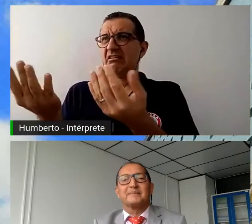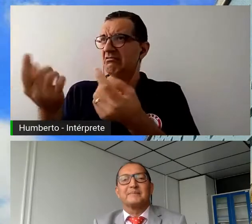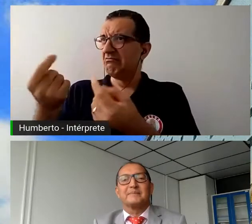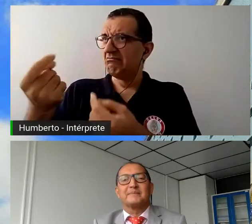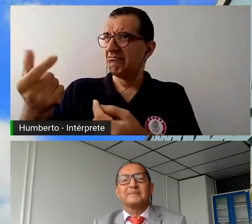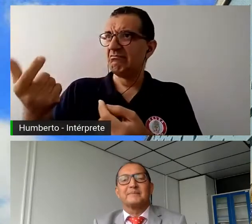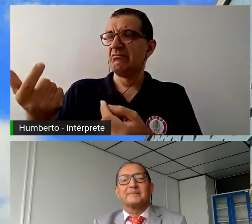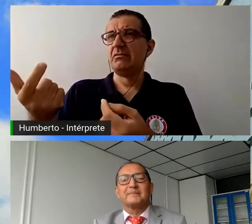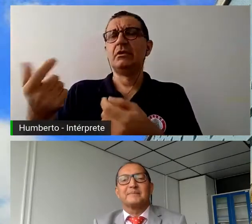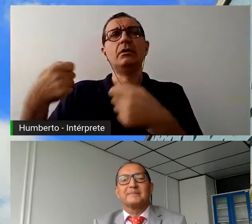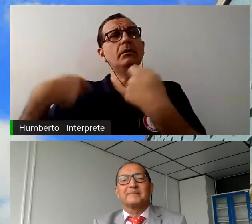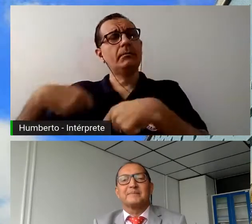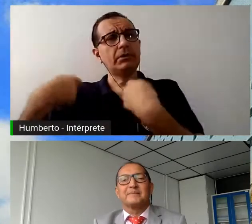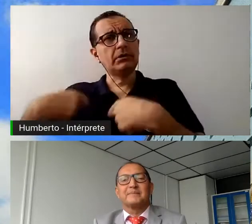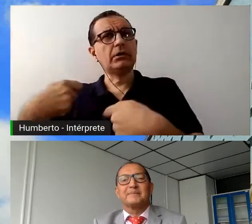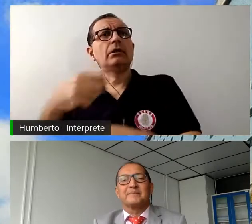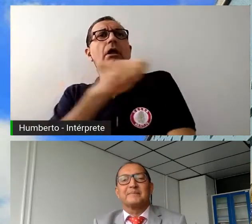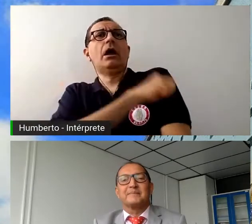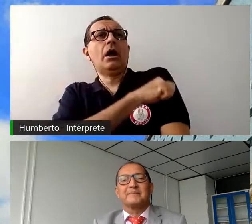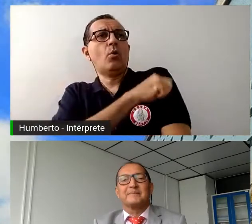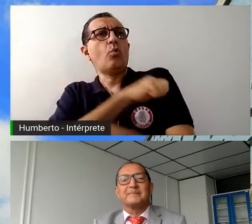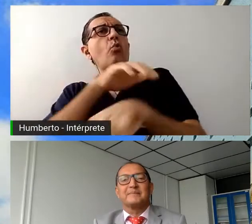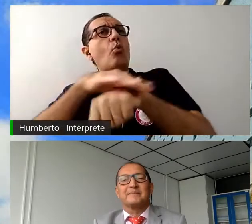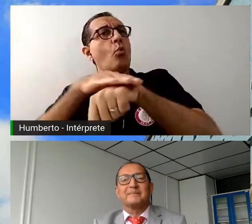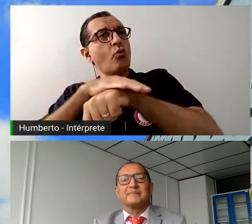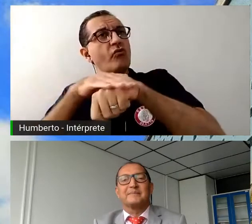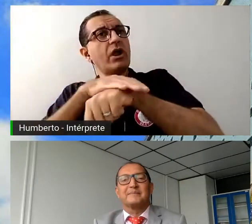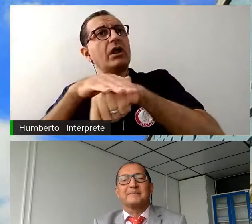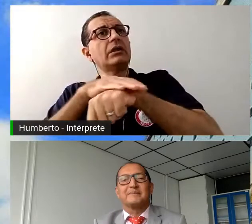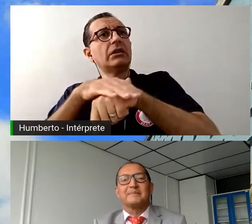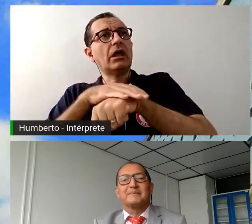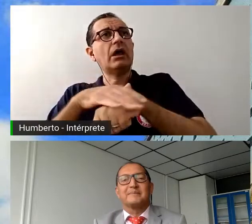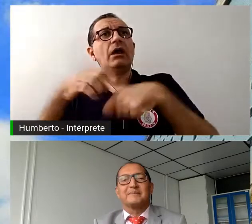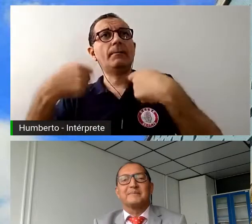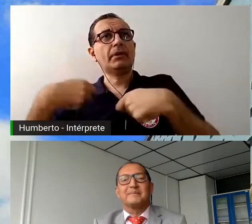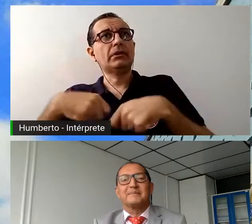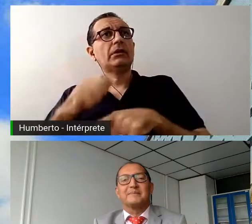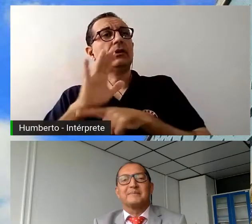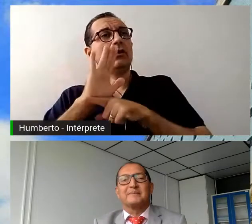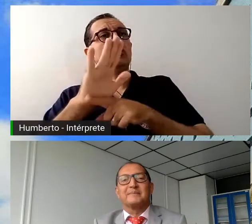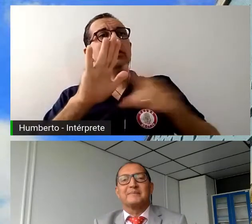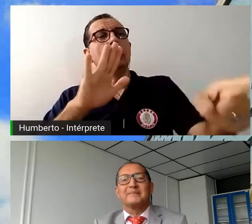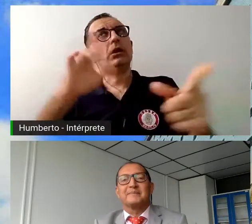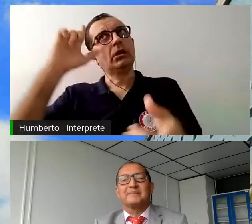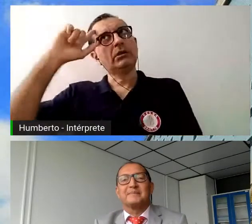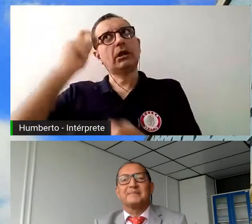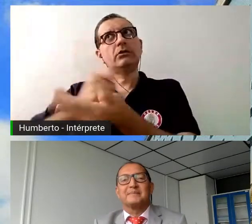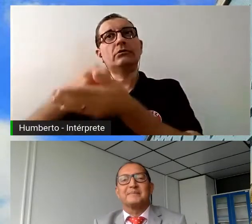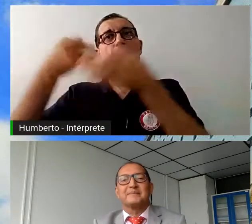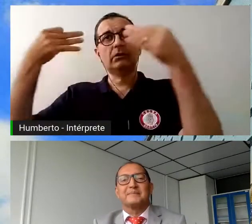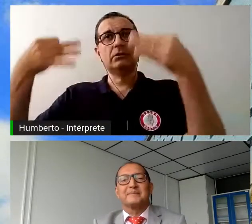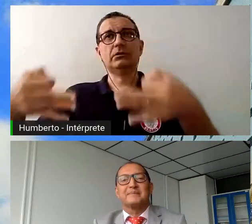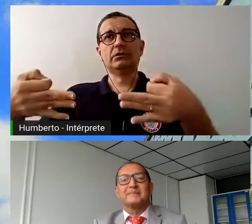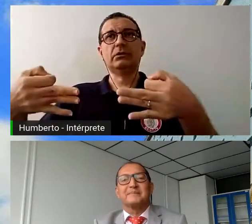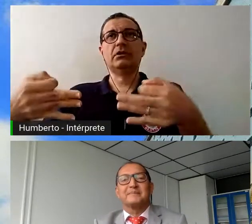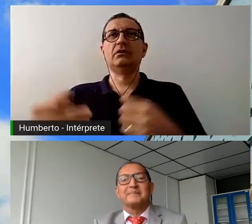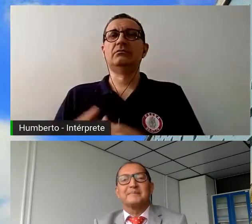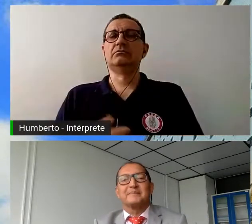com os meninos e tem que fazer opção. Assim é que eu vejo que os institutos, usando da sua